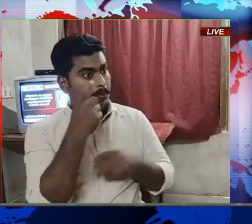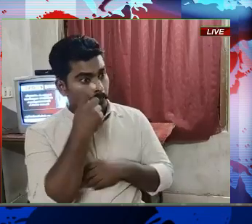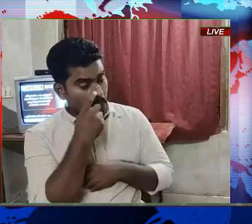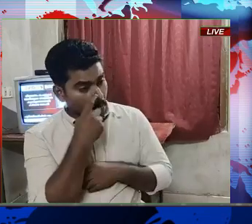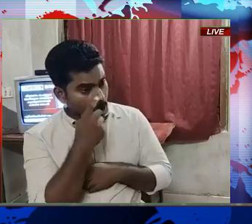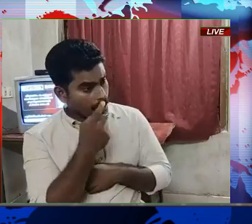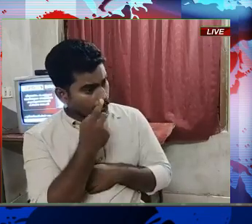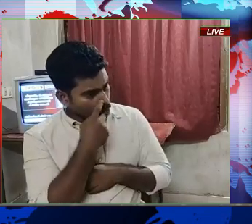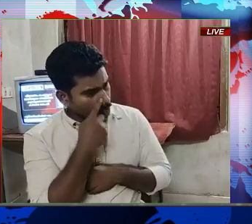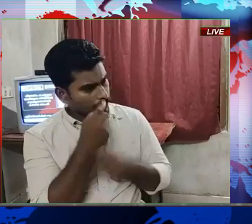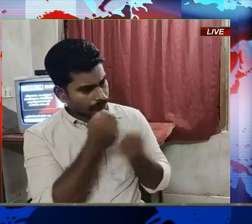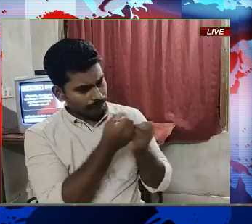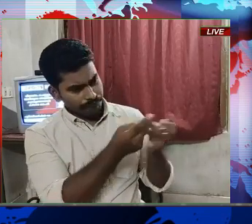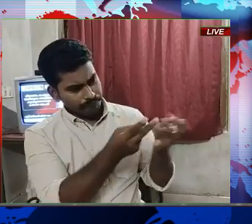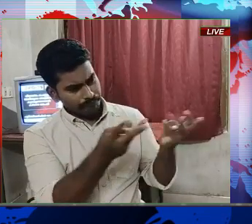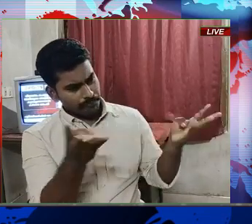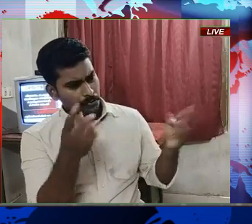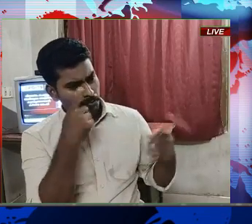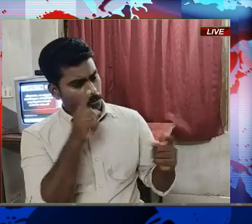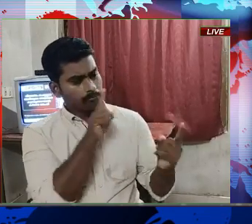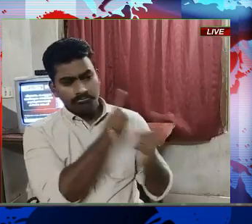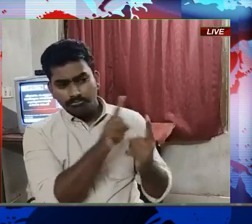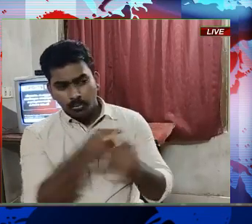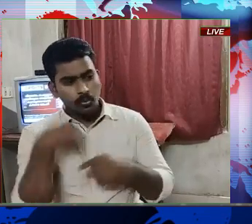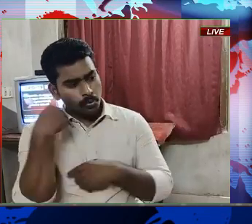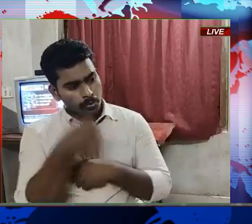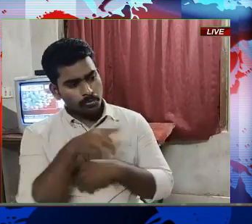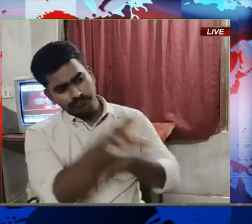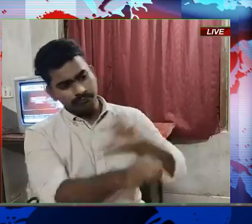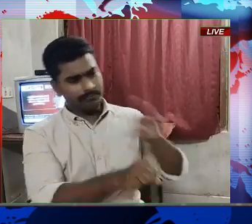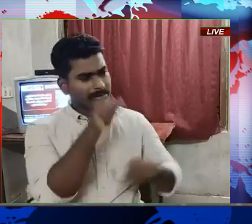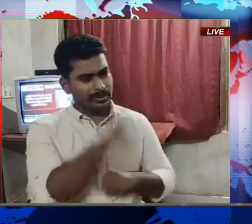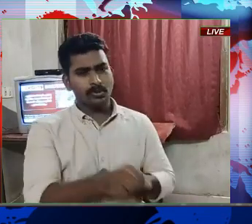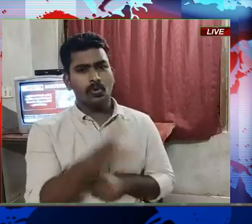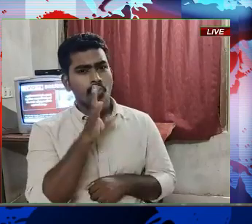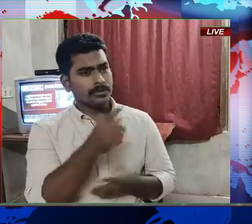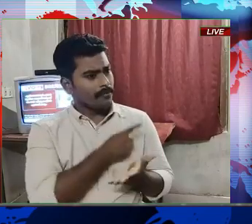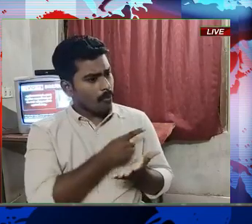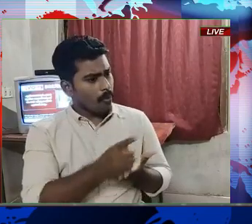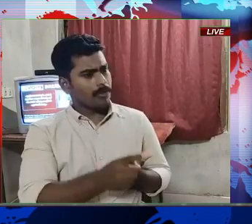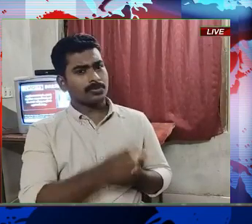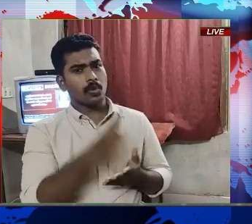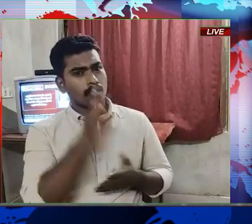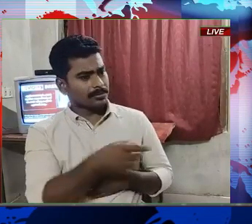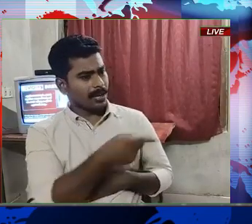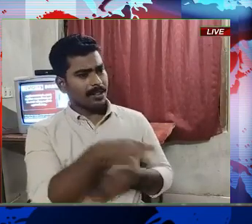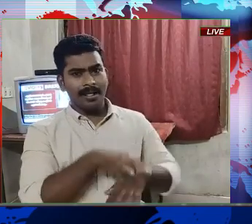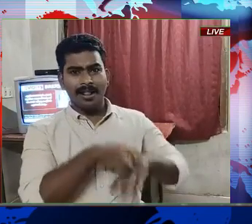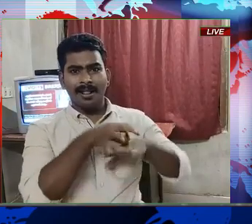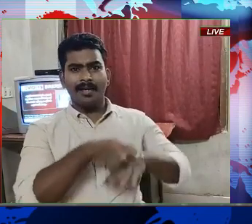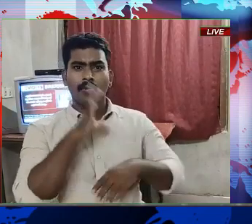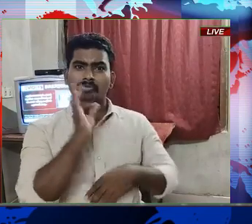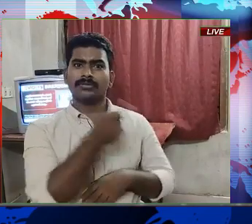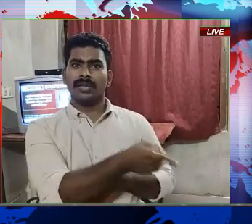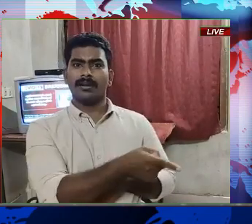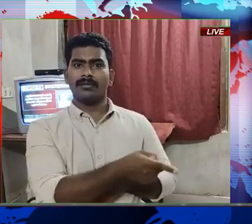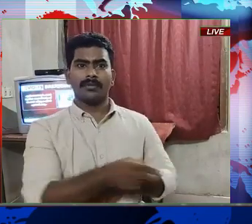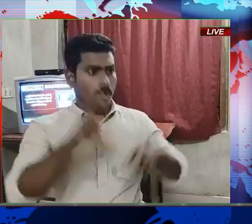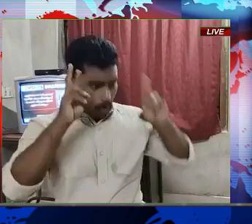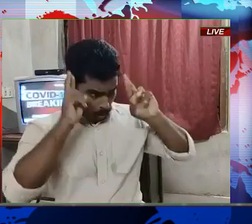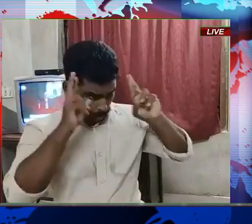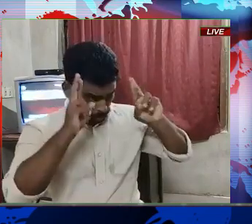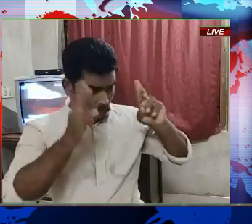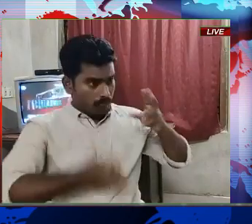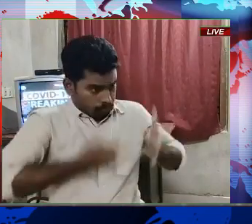നല്ലതുപോലെ സ്നേഹപൂർവ്വം സമ്മർദ്ദം ചെലുത്തി നമ്മുടെ വിമുക്തി കേന്ദ്രത്തിലേക്ക് എത്തിക്കുക. എന്നിട്ട് അദ്ദേഹത്തെ